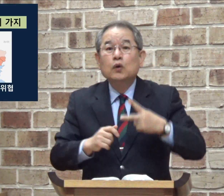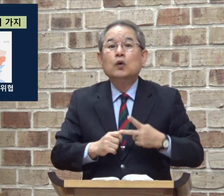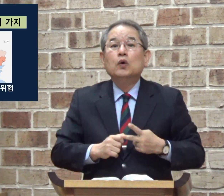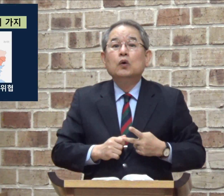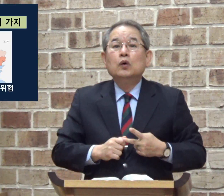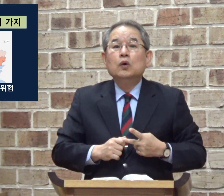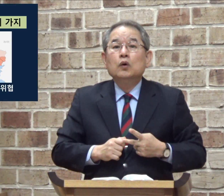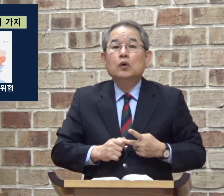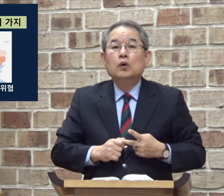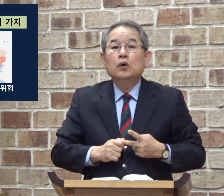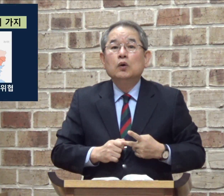그리고 두 번째로